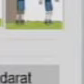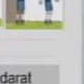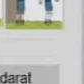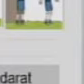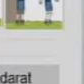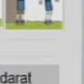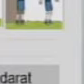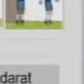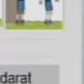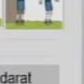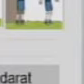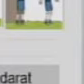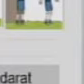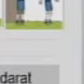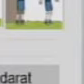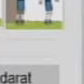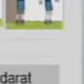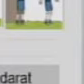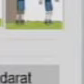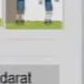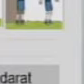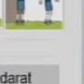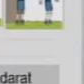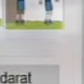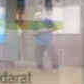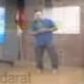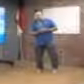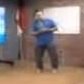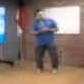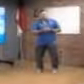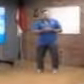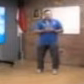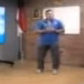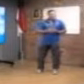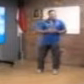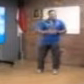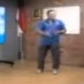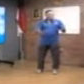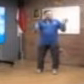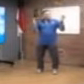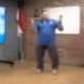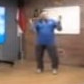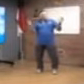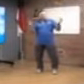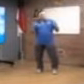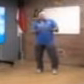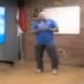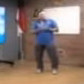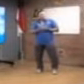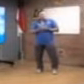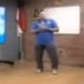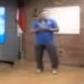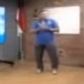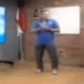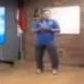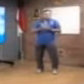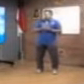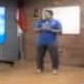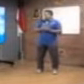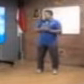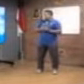itu mendarat lagi turun ke kedua kaki, begitu ya, Bro Gina? Betul sekali, oke, Pak. Oke, bagus. Terima kasih, Bro Gina, ya. Nah, sekarang manfaat dari